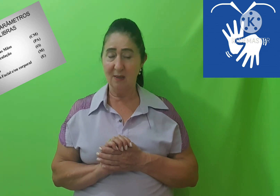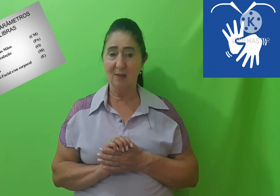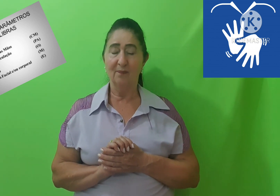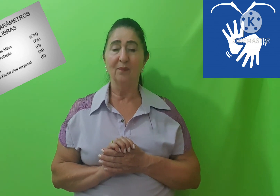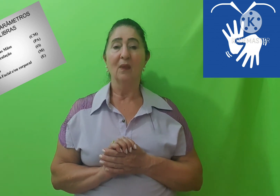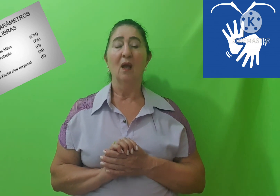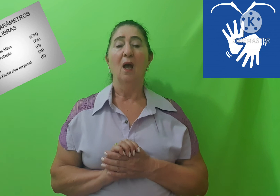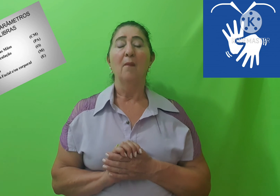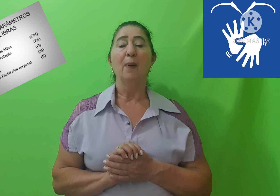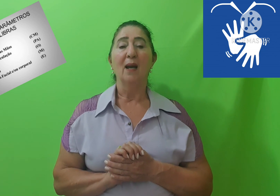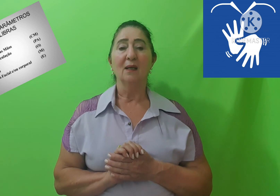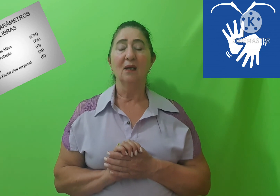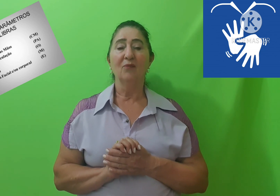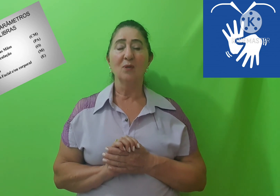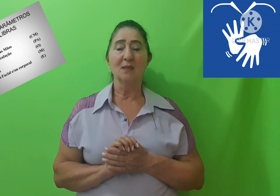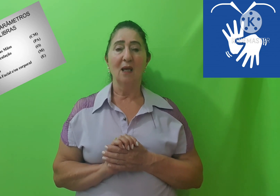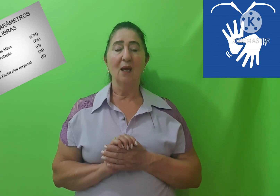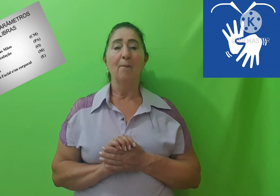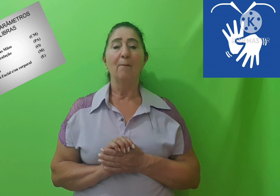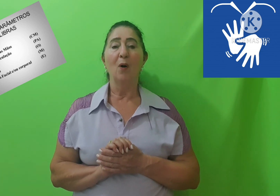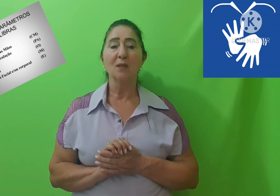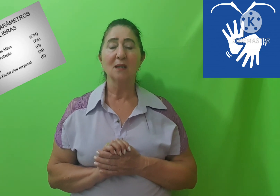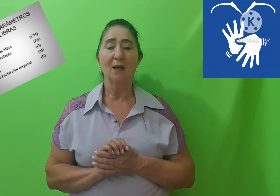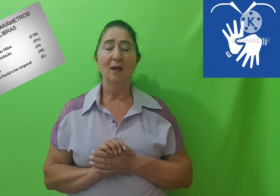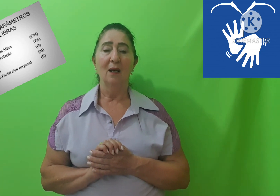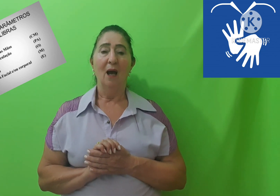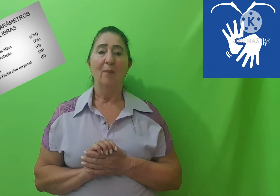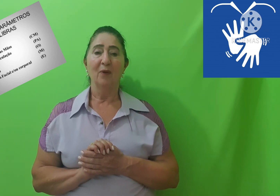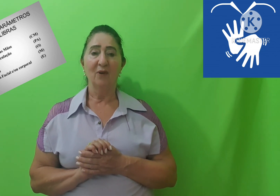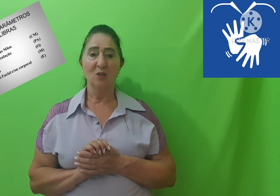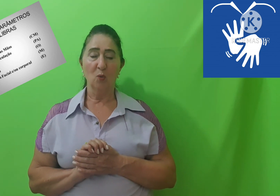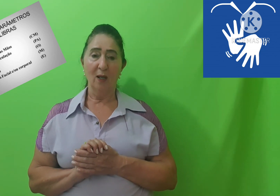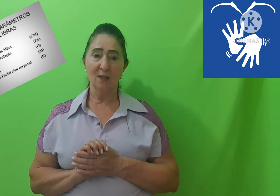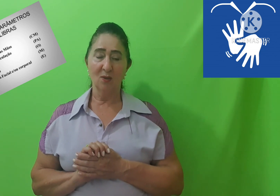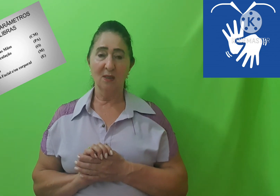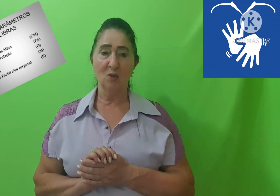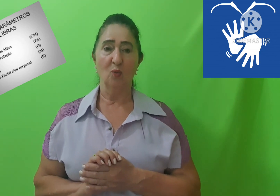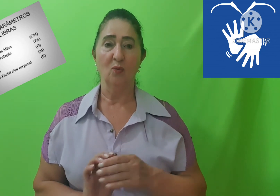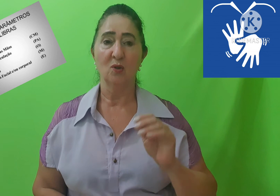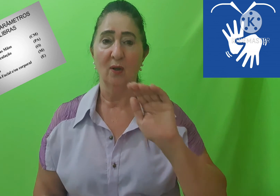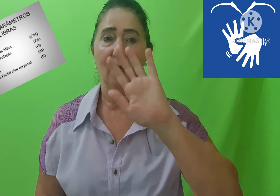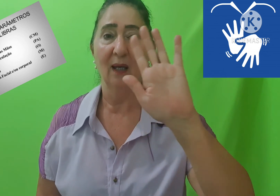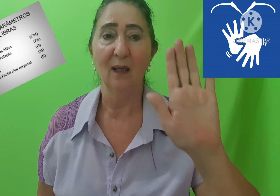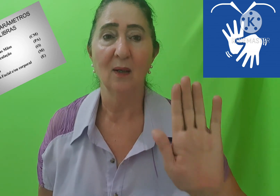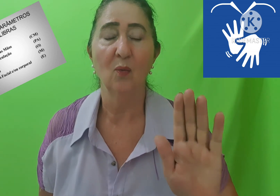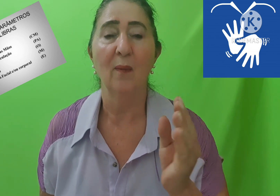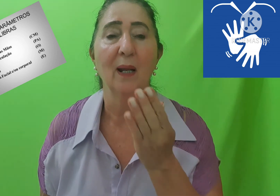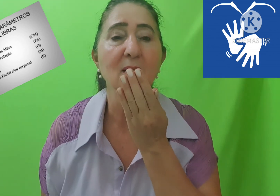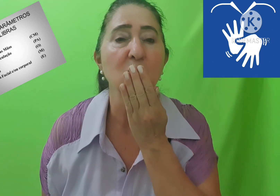2002, para que você possa aperfeiçoar seus estudos, ok? Um abraço.